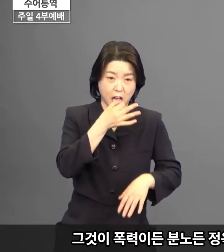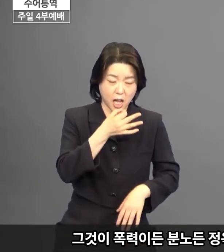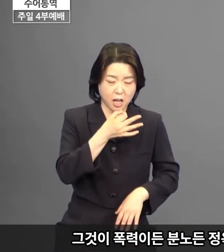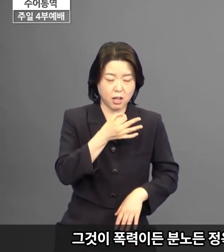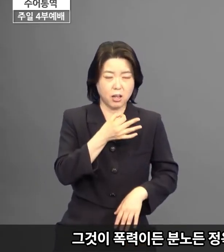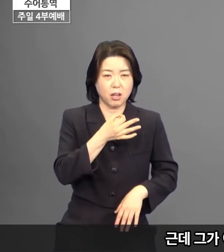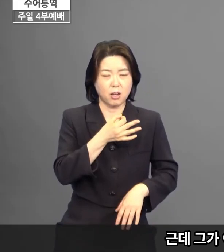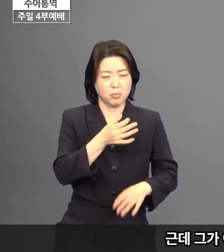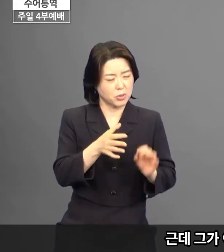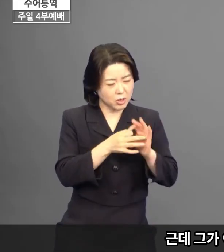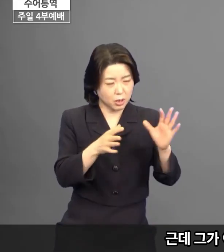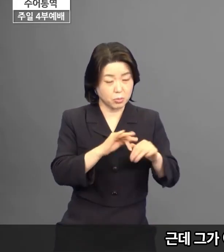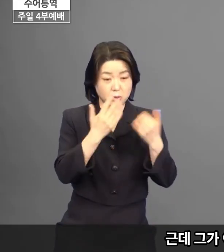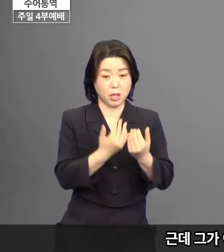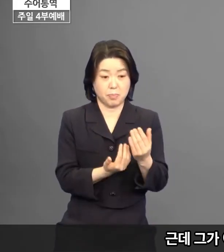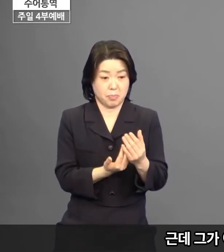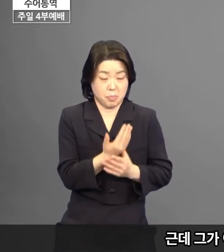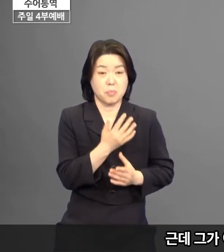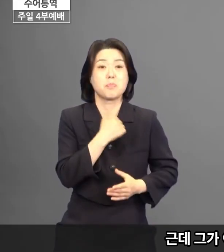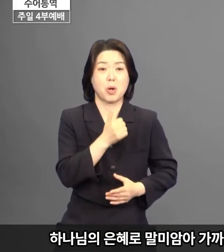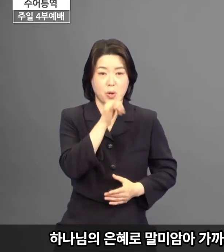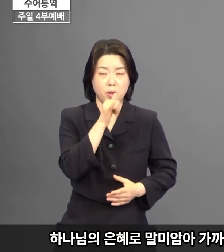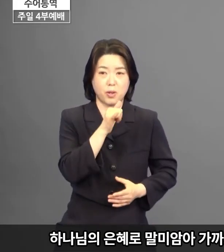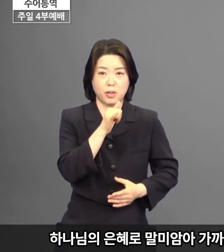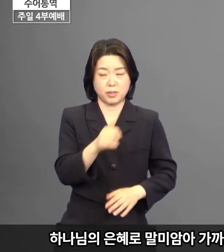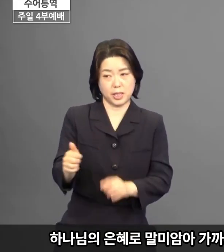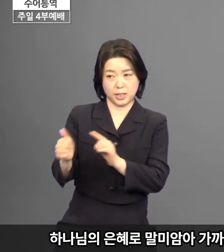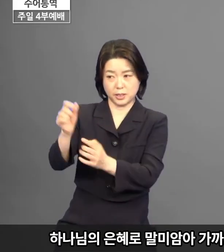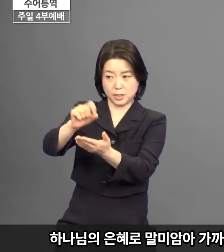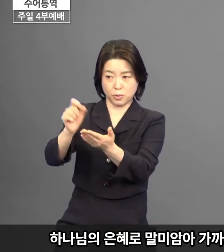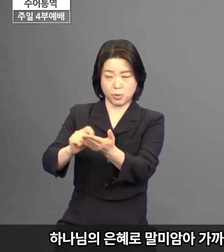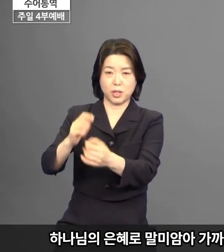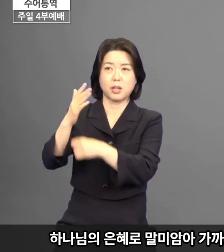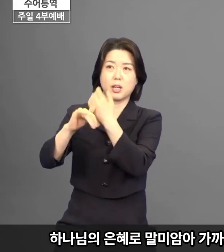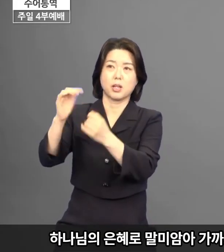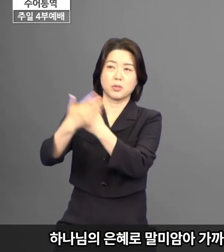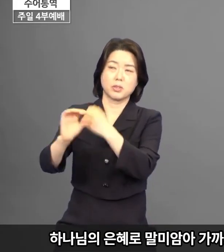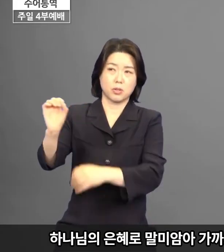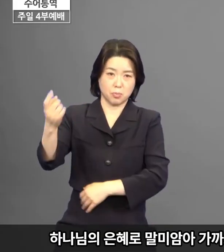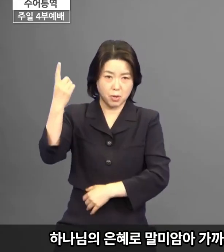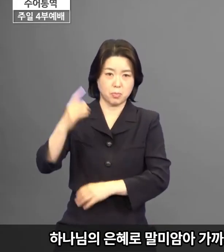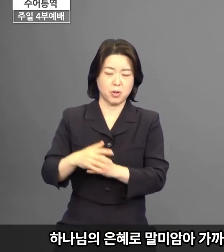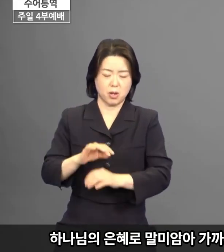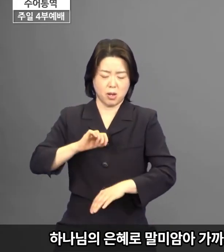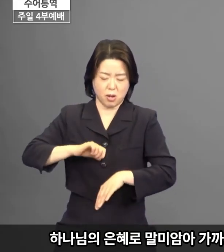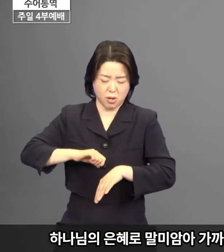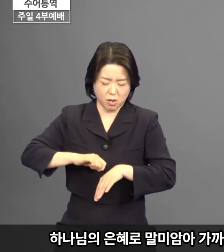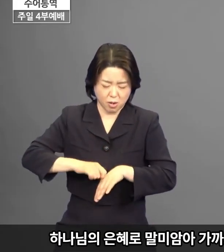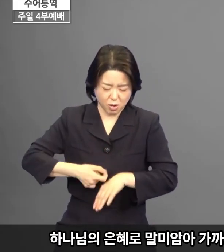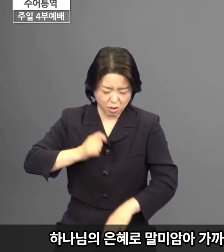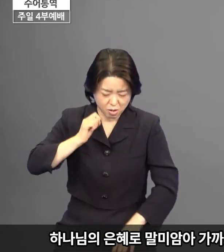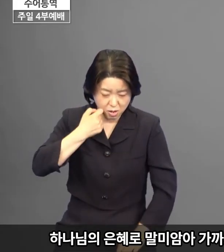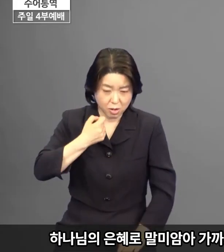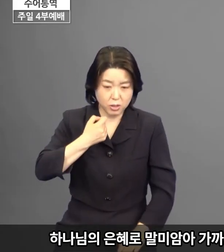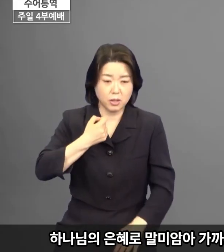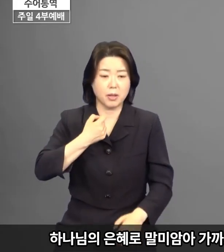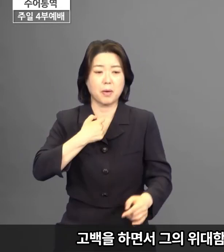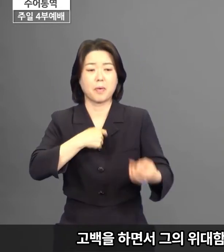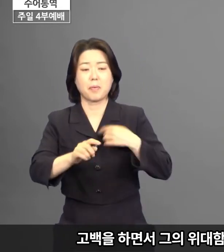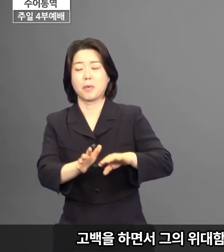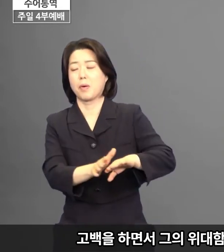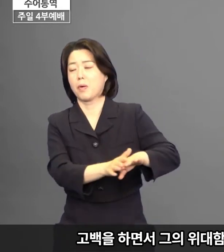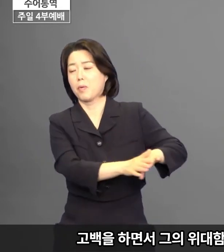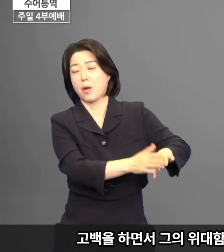무엇이든 간에. 근데 그가 이렇게 씁니다. 하나님의 은혜로 말미암아 가까스로 그것을 다스릴 수